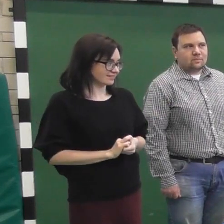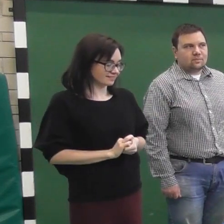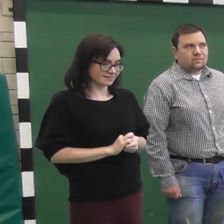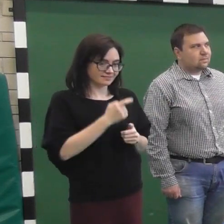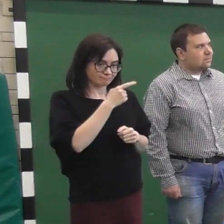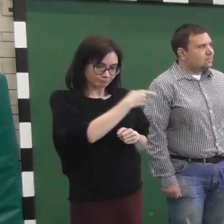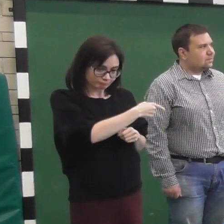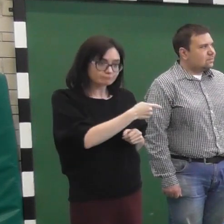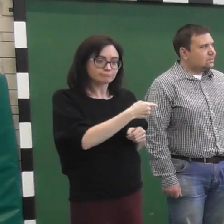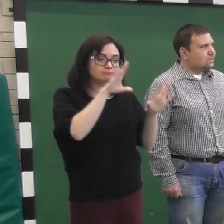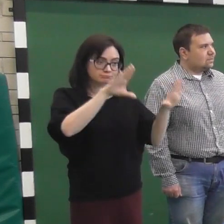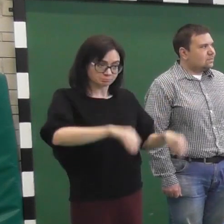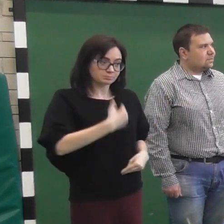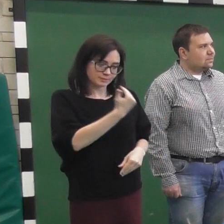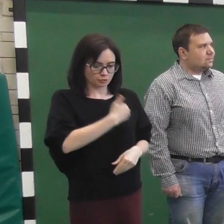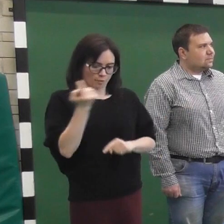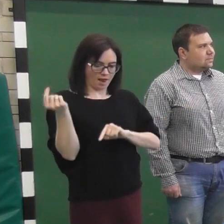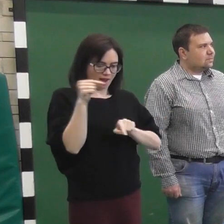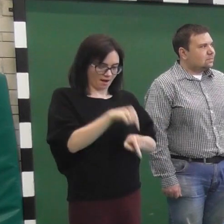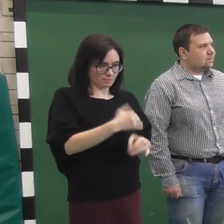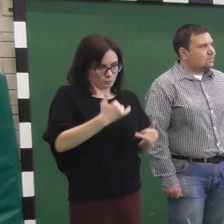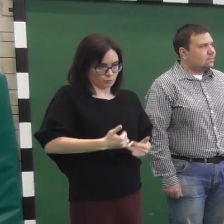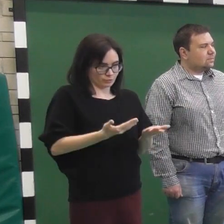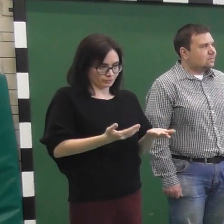Aki vállalta, hogy eljön iskolába,